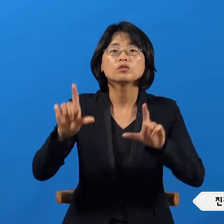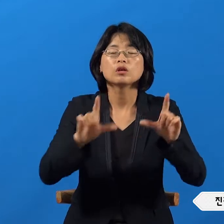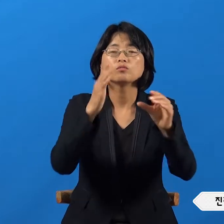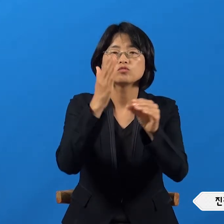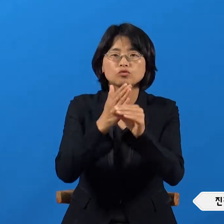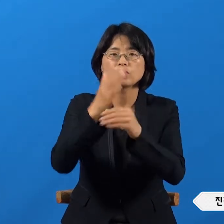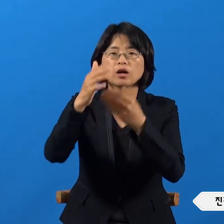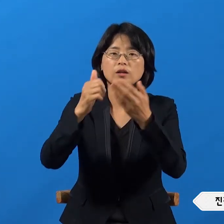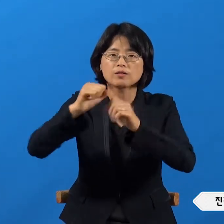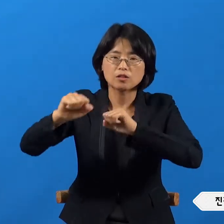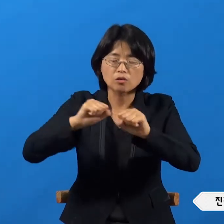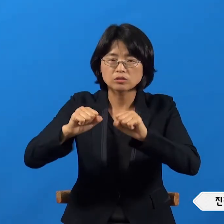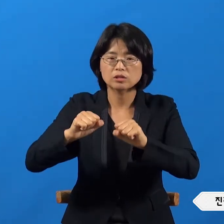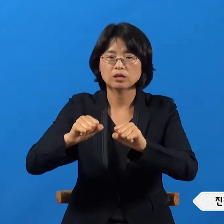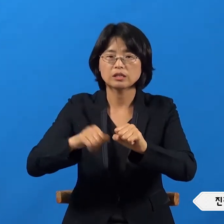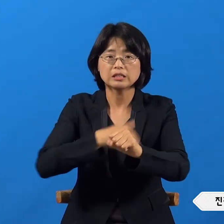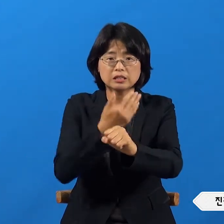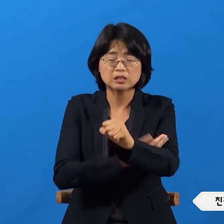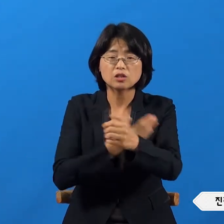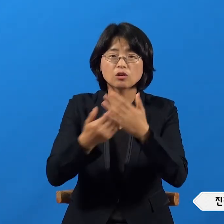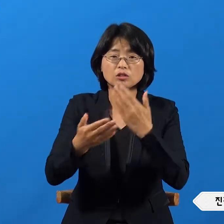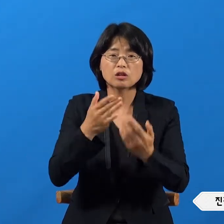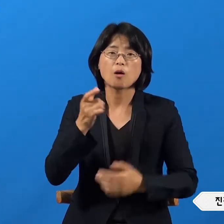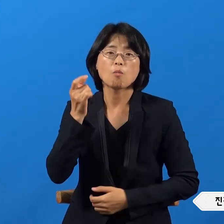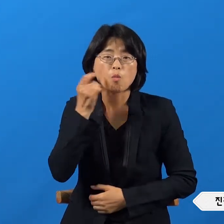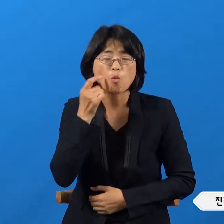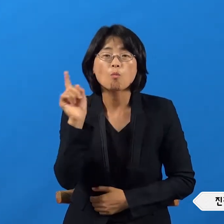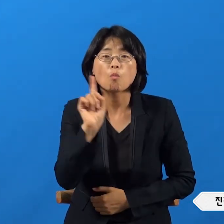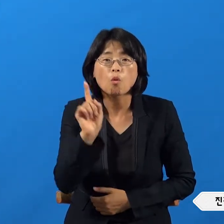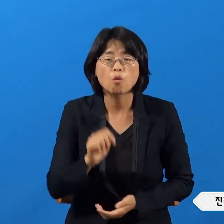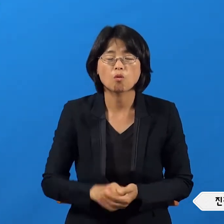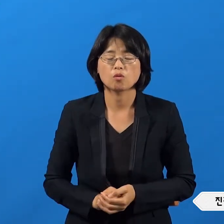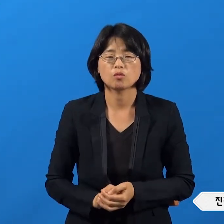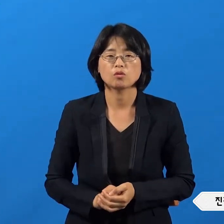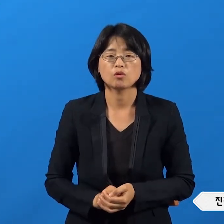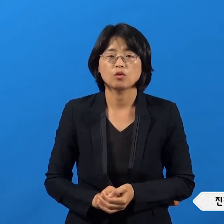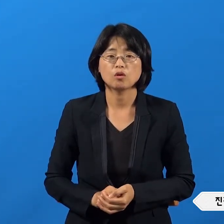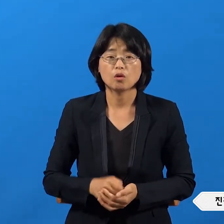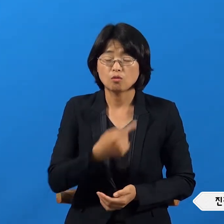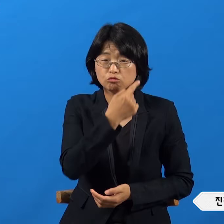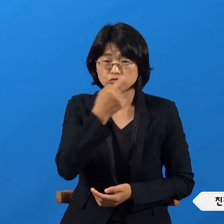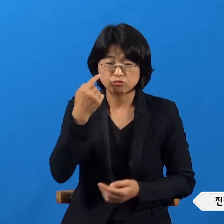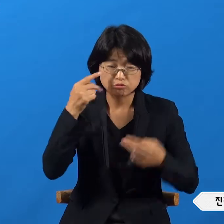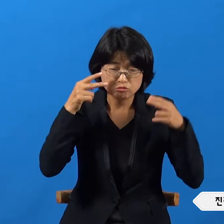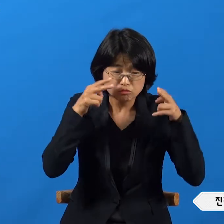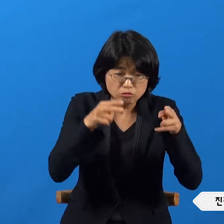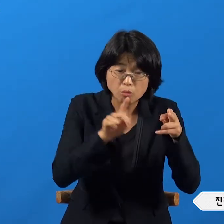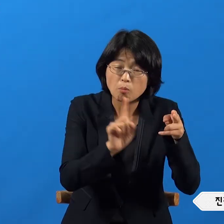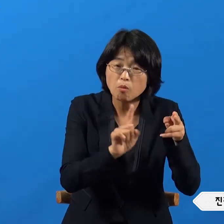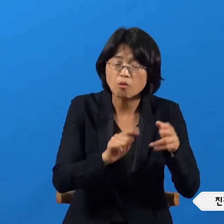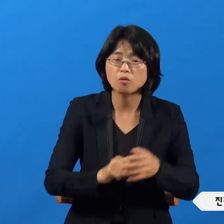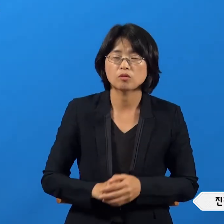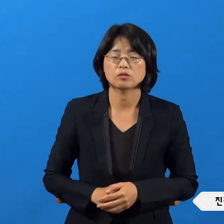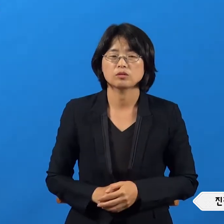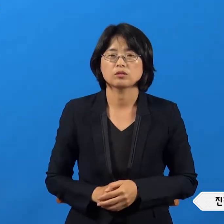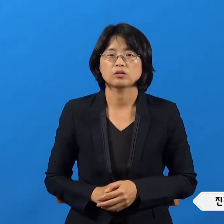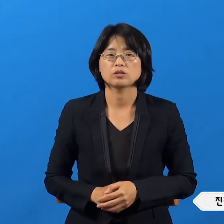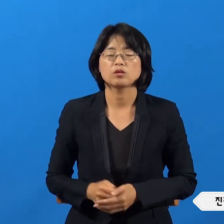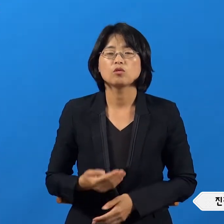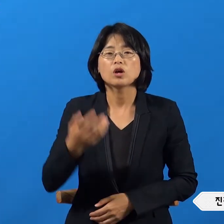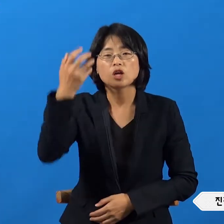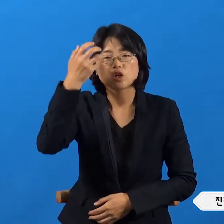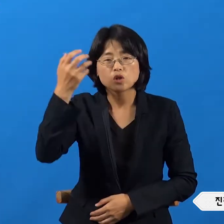이유, 우리의 시선이 무엇에 고정되어져 있습니까? 우리의 영혼의 시선은 과연